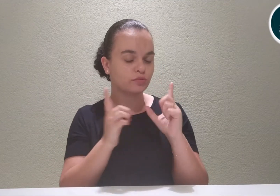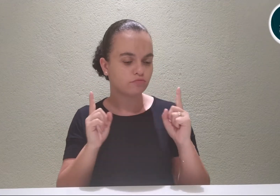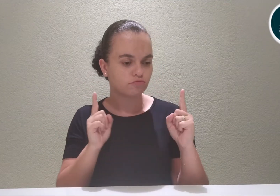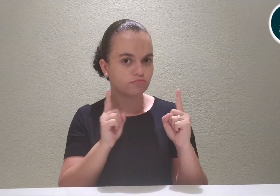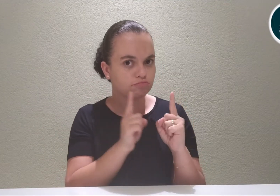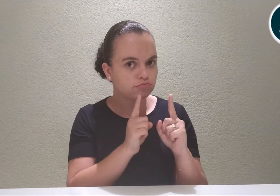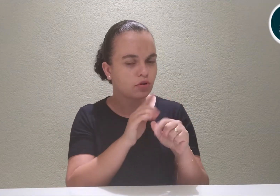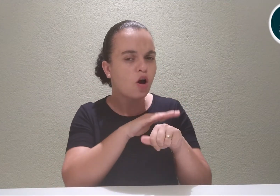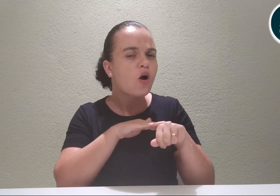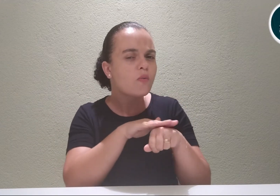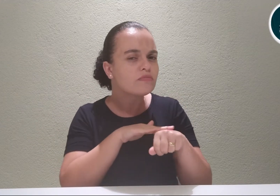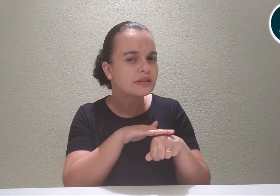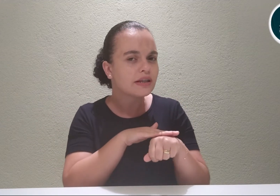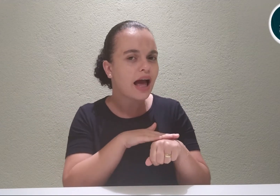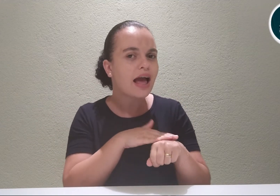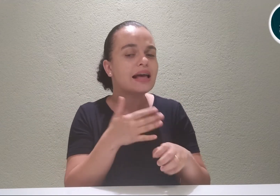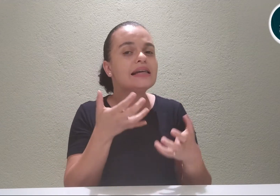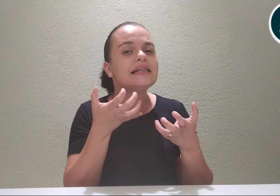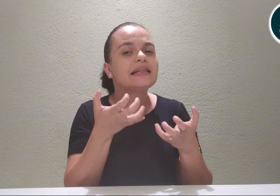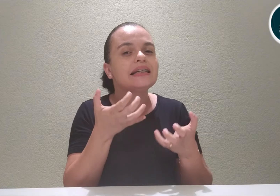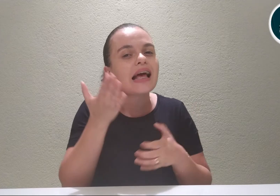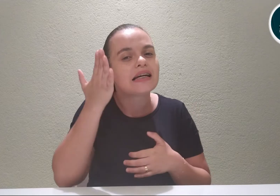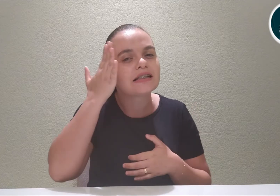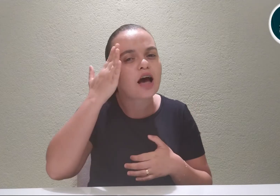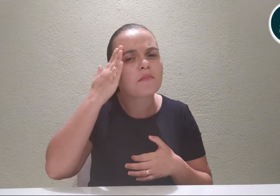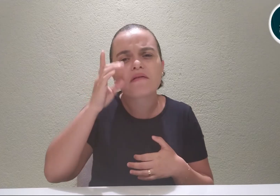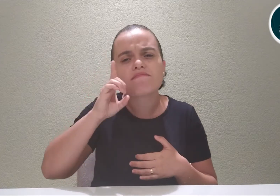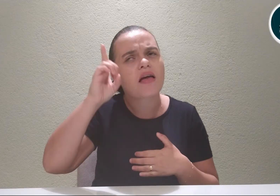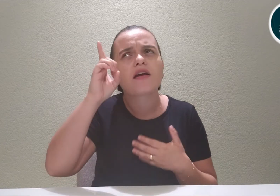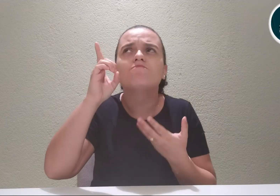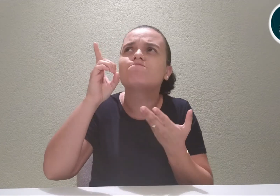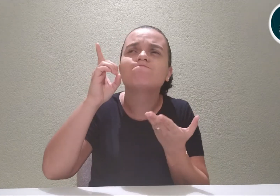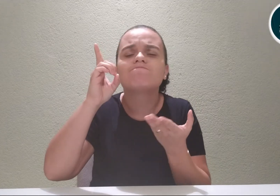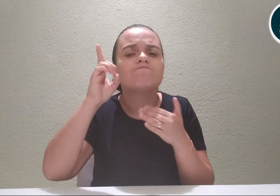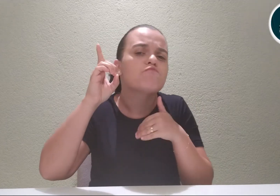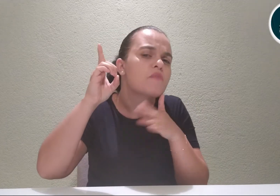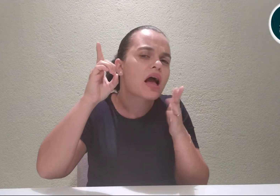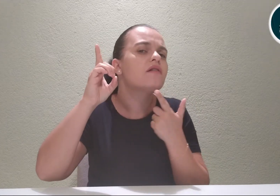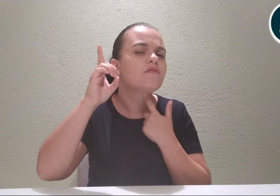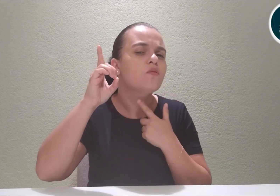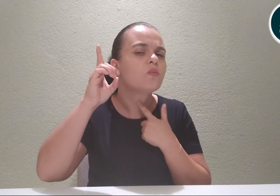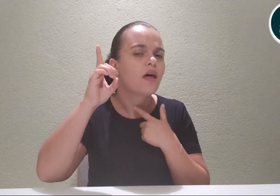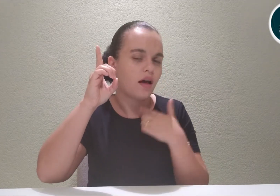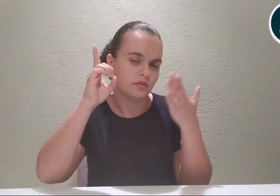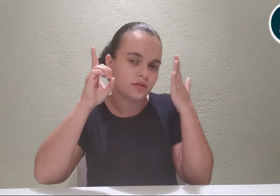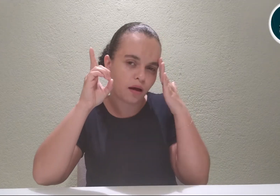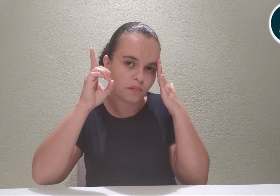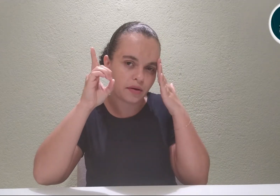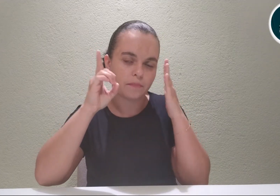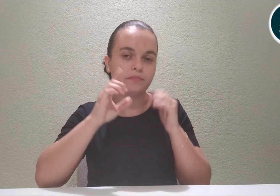Nicodemos foi ao encontro de Jesus, desejoso de saber mais sobre